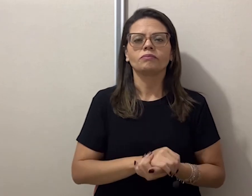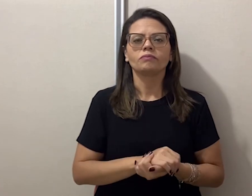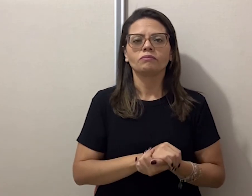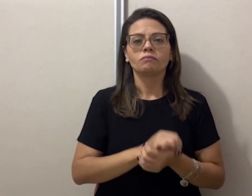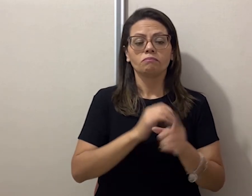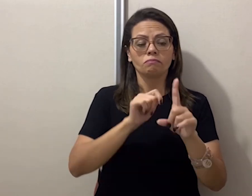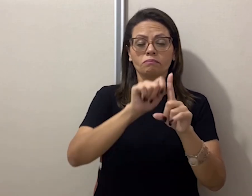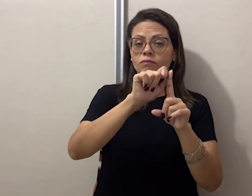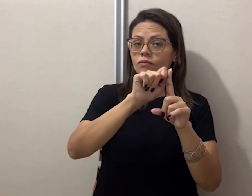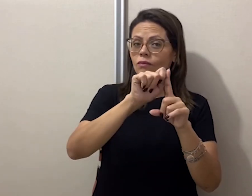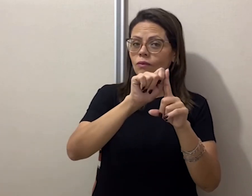Mês.